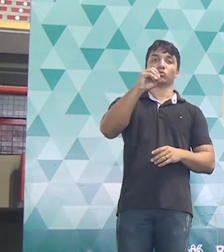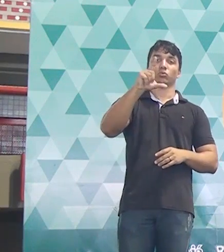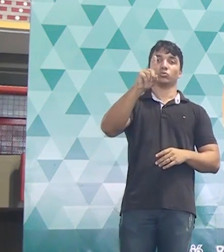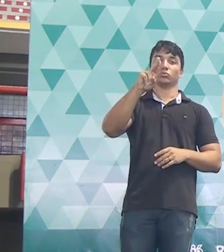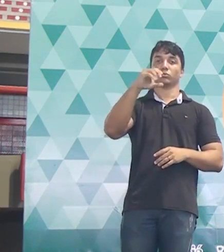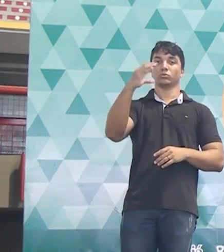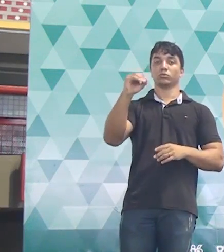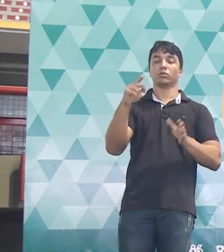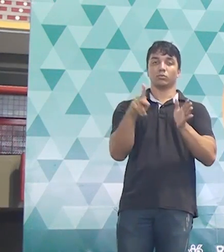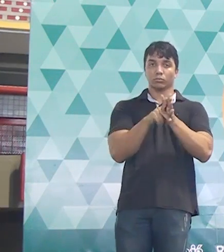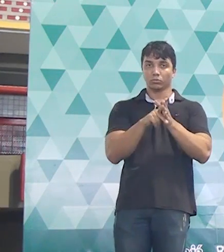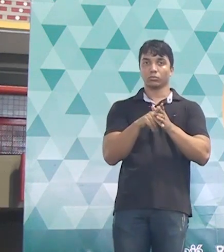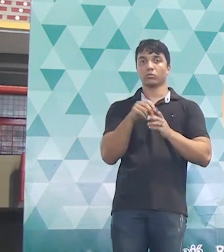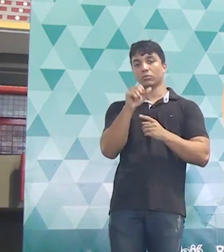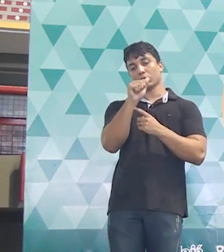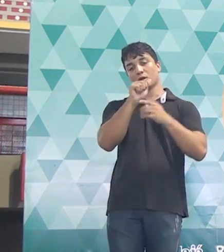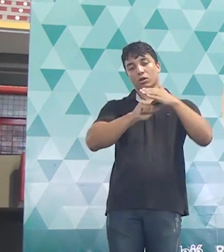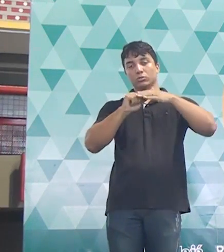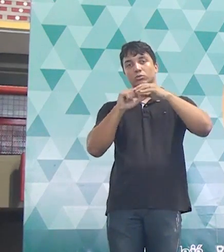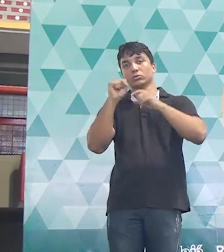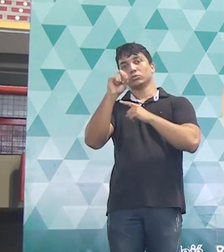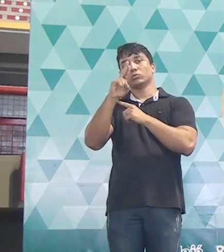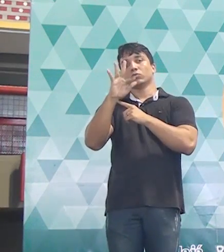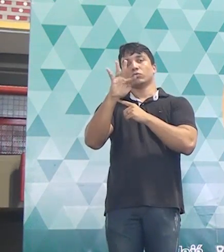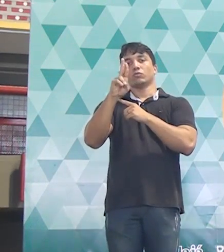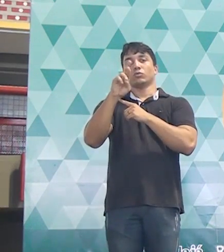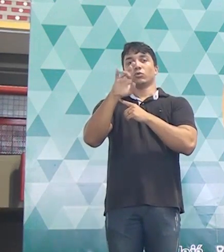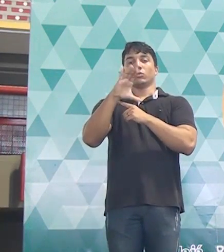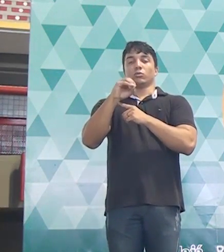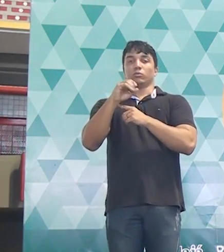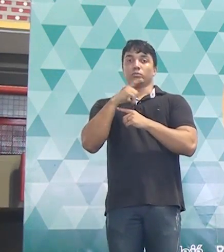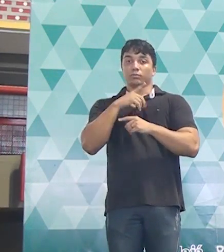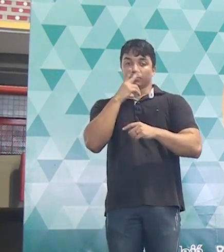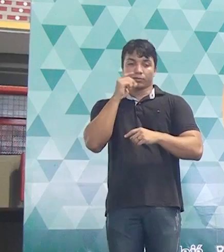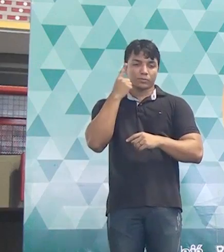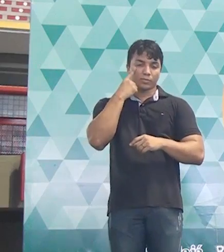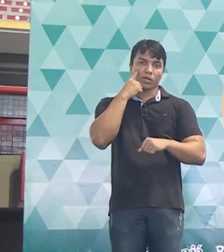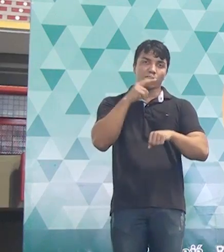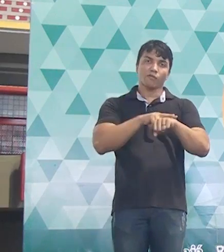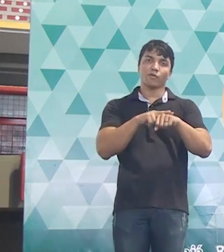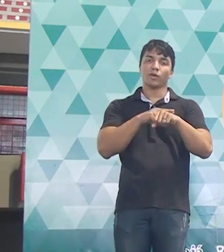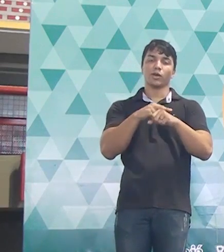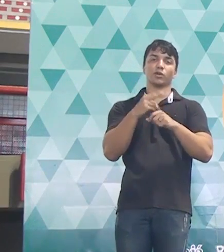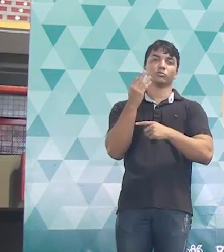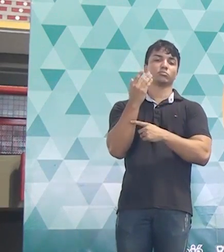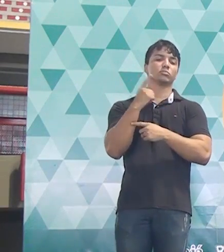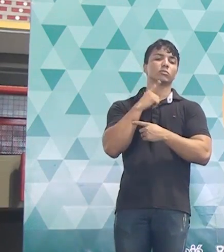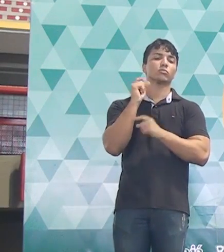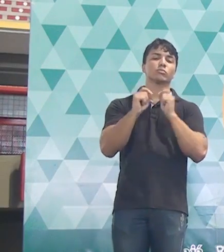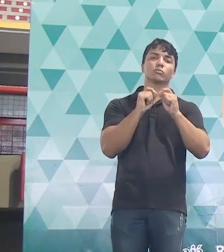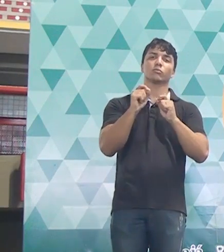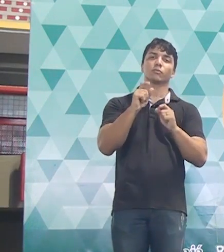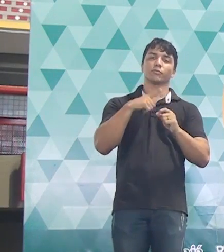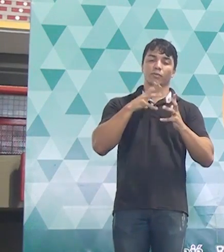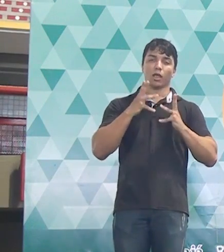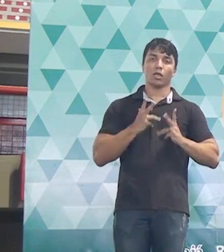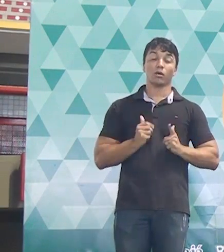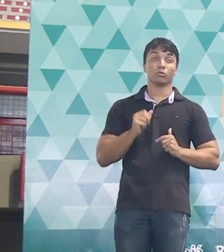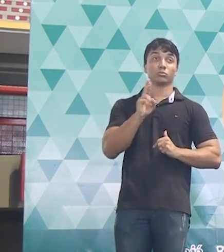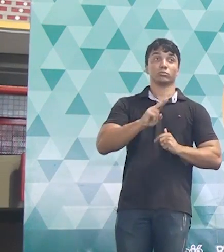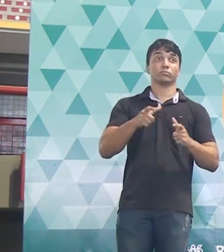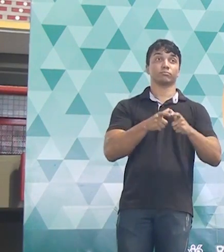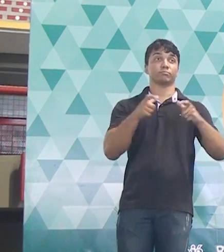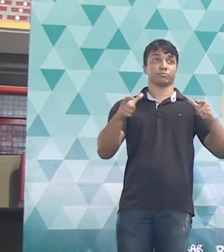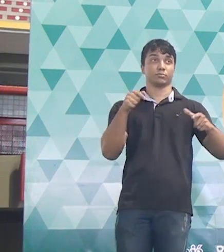que é feita com ácido sulfúrico. Uma garrafinha verde que tem ali, pessoal, contém um material de limpeza muito usado no